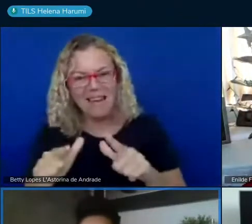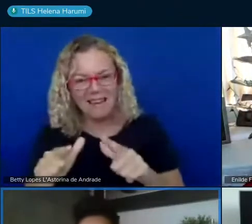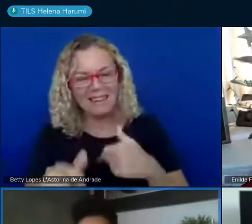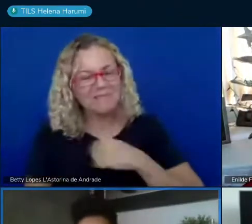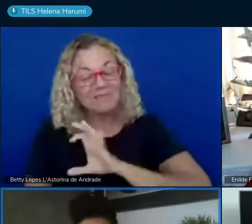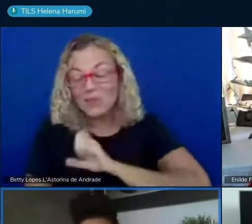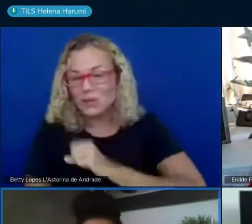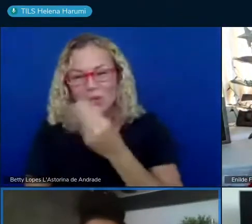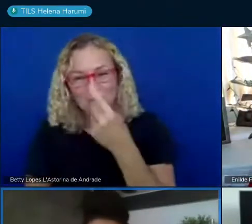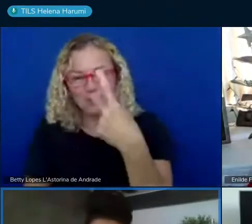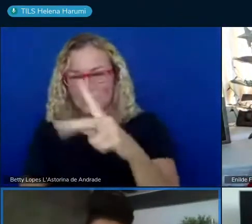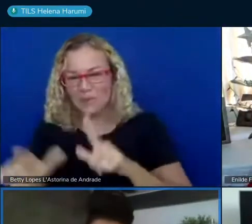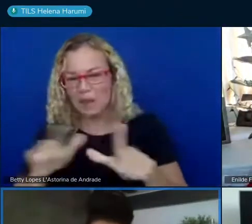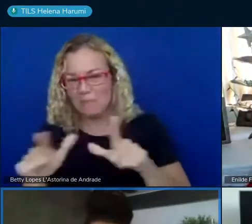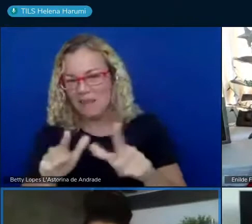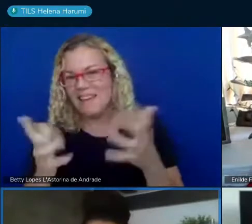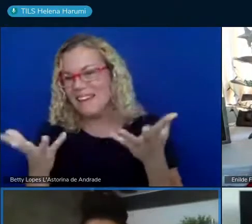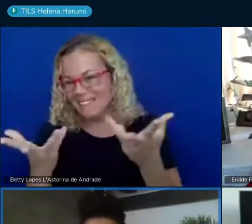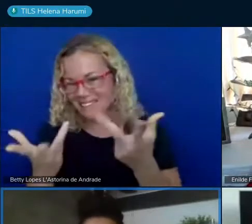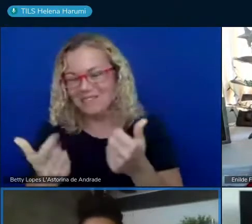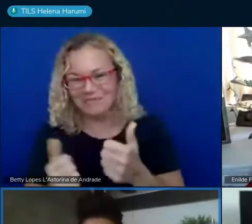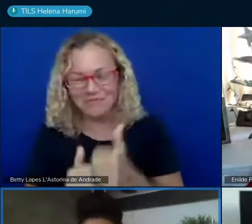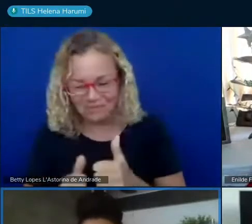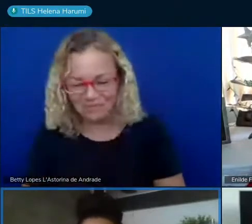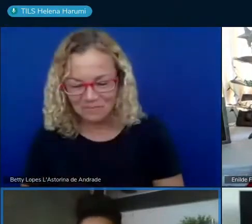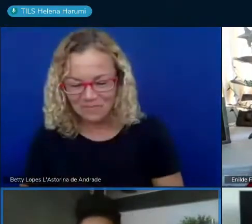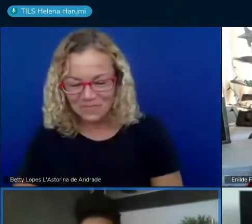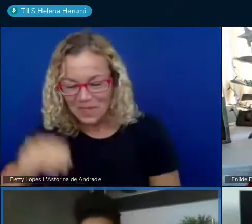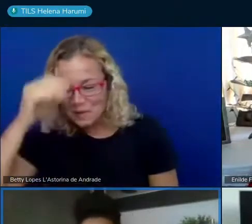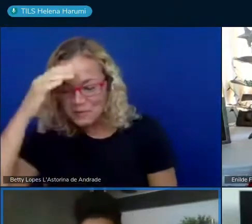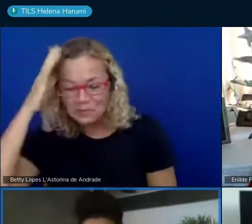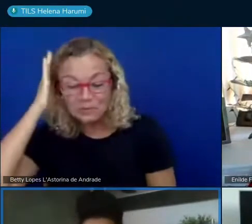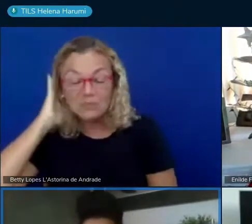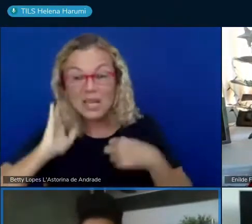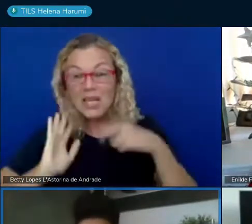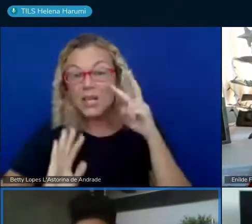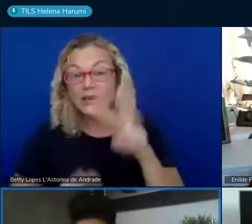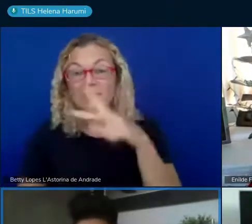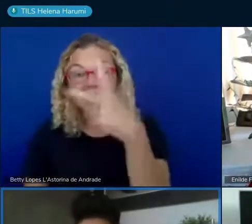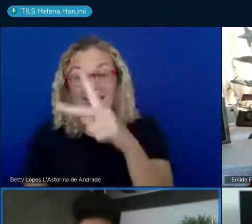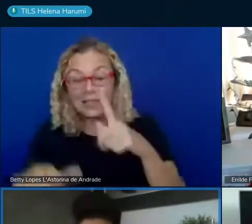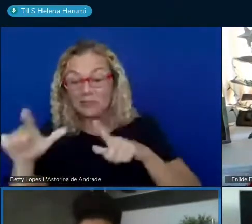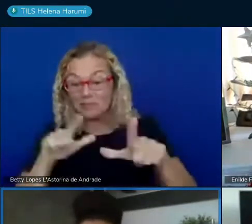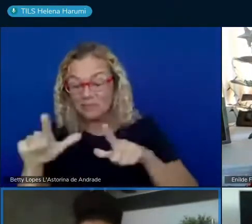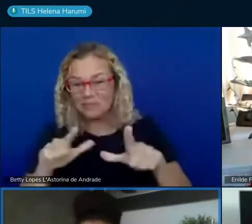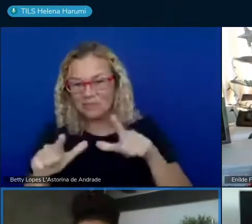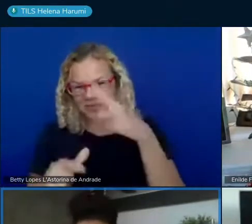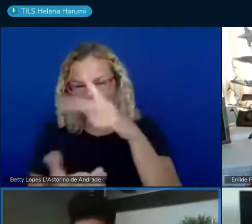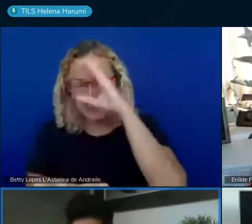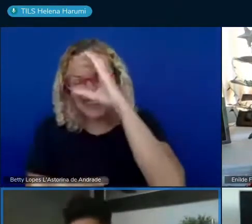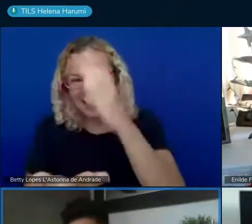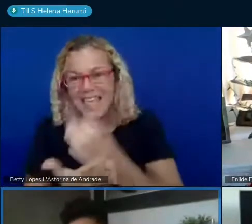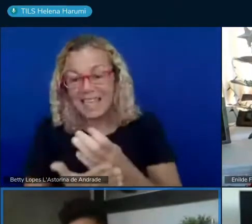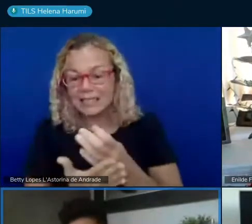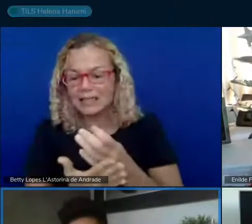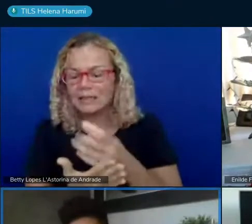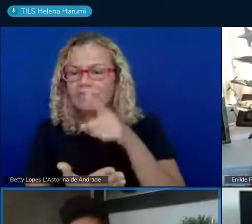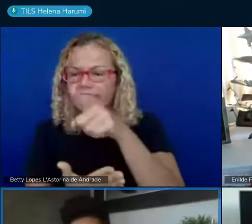clara. Gostaria de parabenizar pelo seu trabalho. A leitura foi uma leitura que eu gostei de